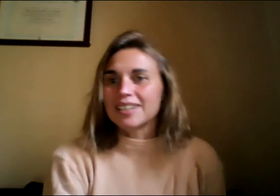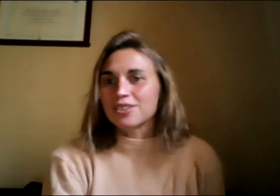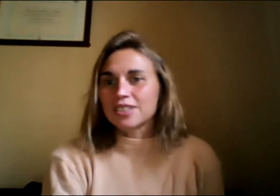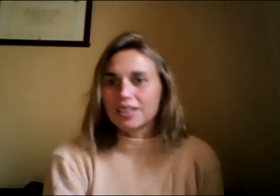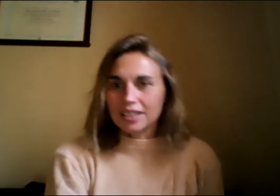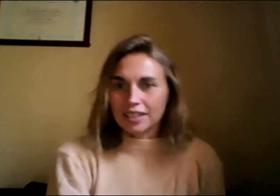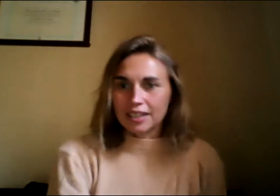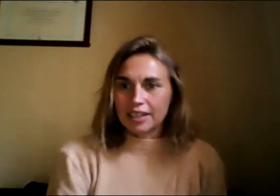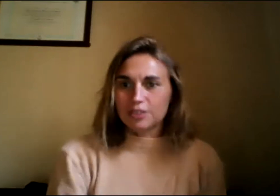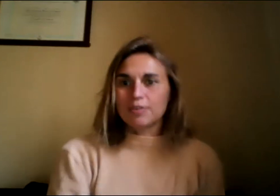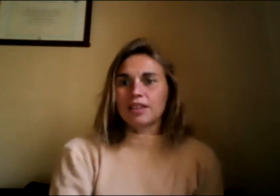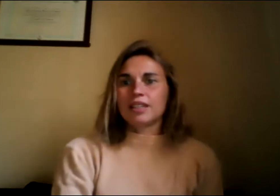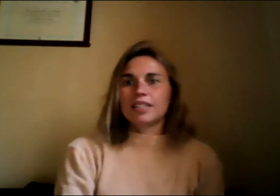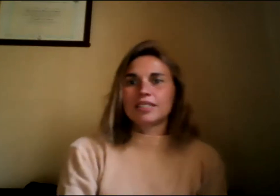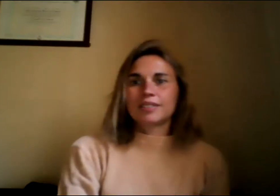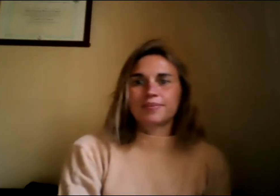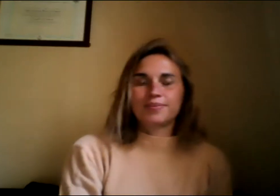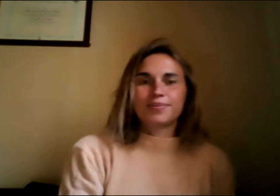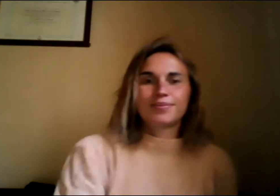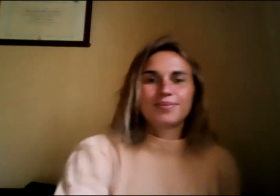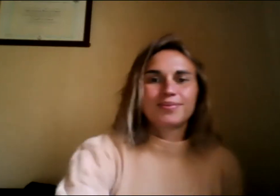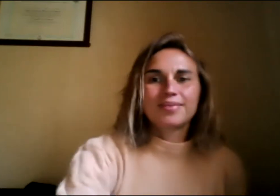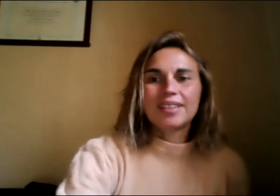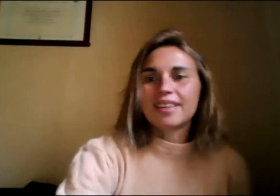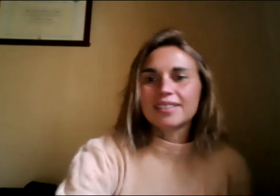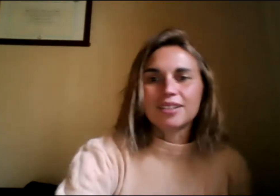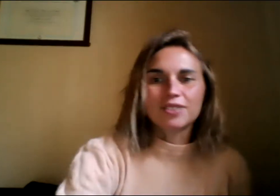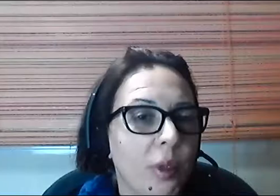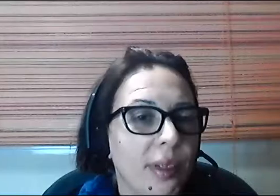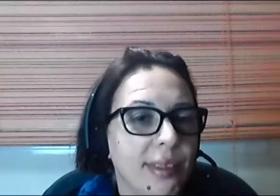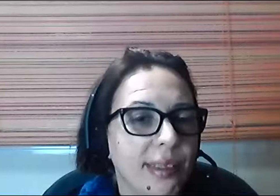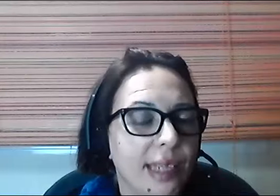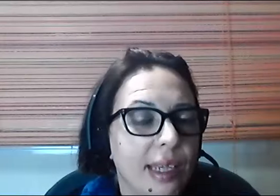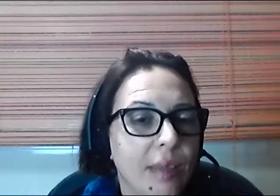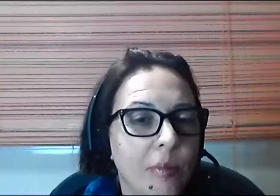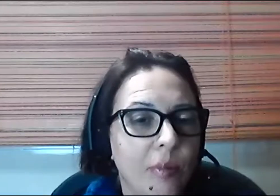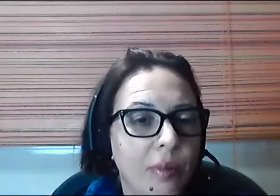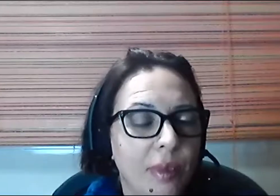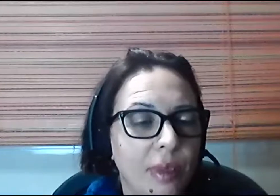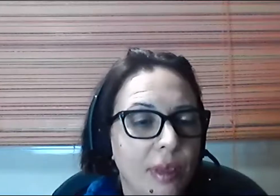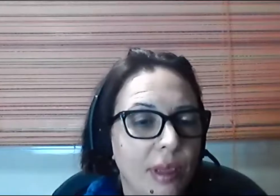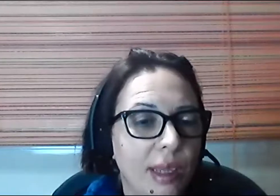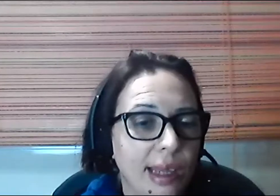Es Ana Rosa Manzanares. Gracias, Ana Rosa.